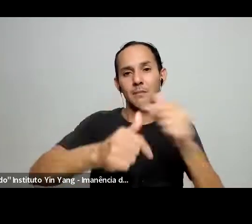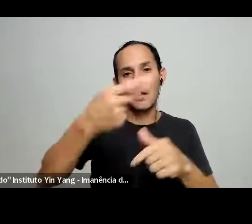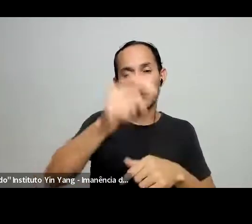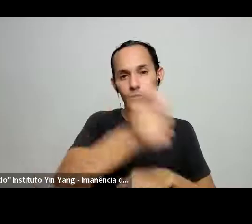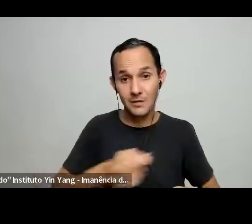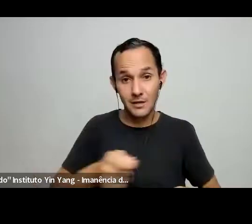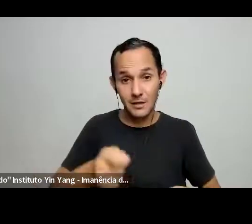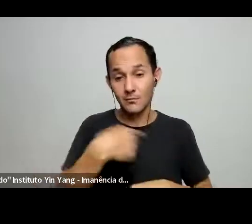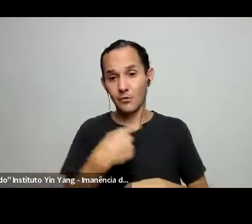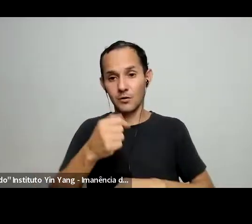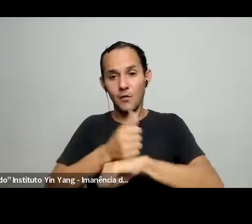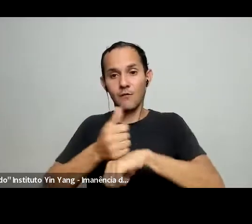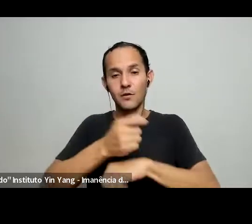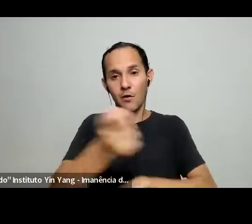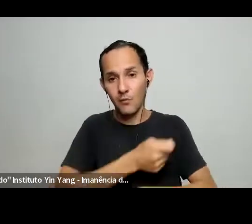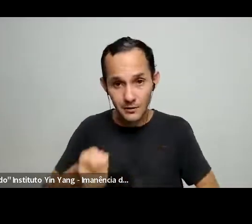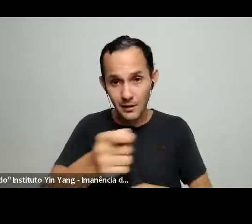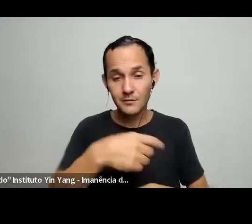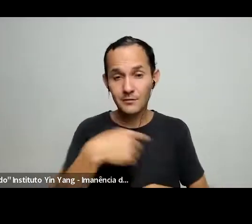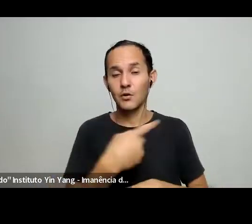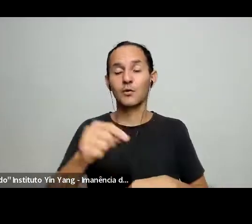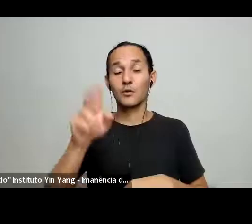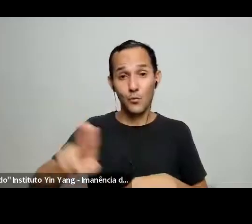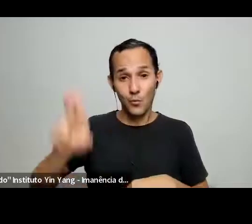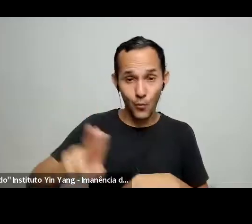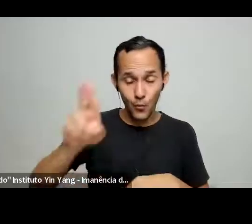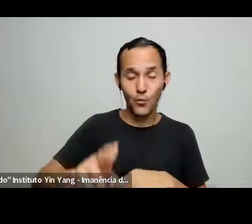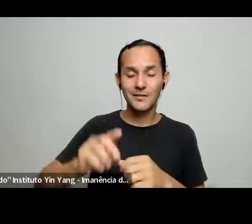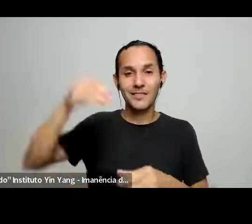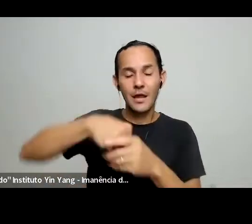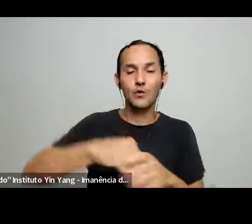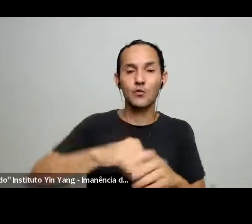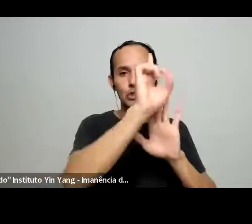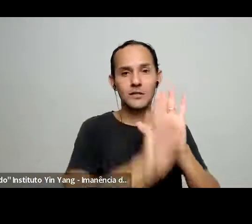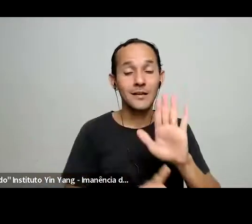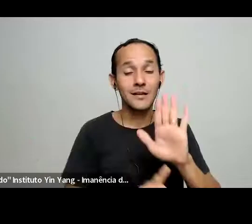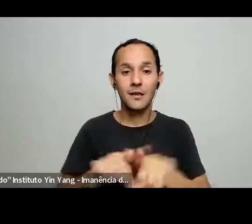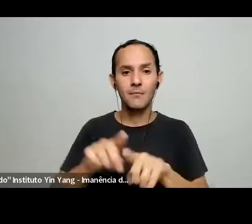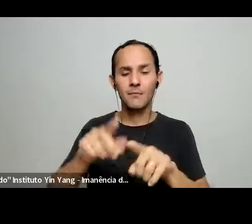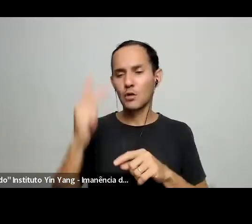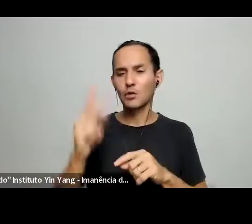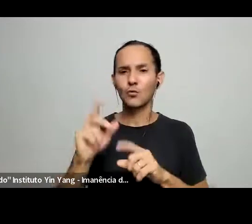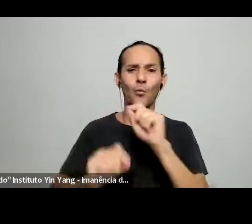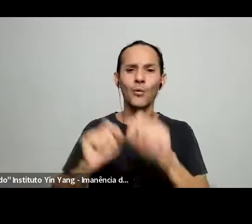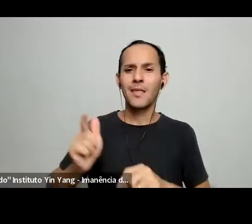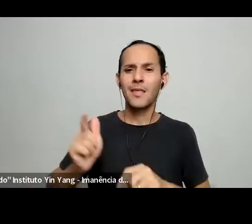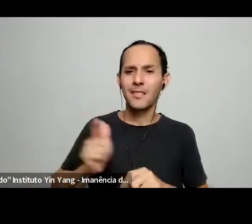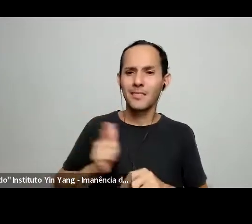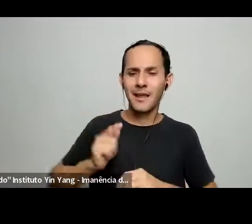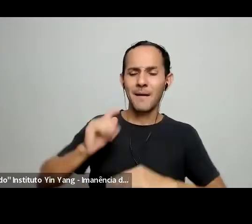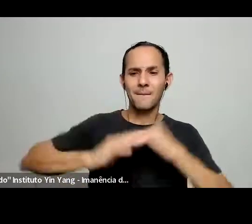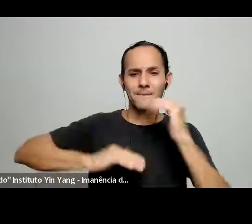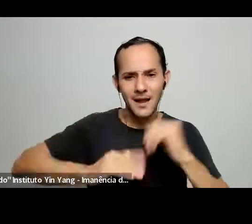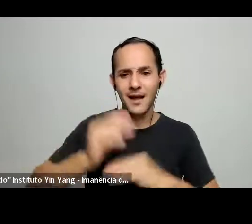nós consteladores, para nós aplicadores no direito e para todos que já têm as suas próprias evidências